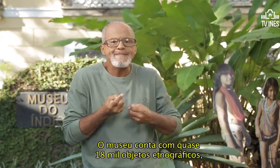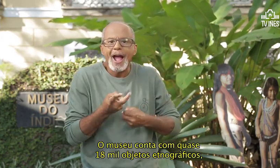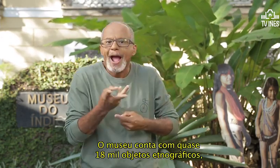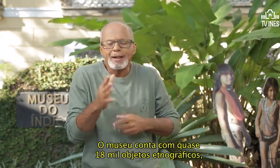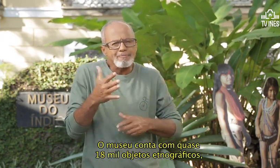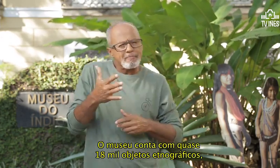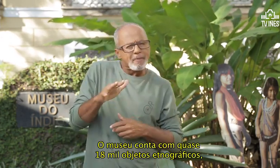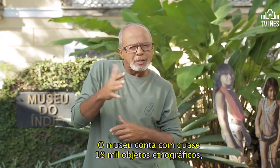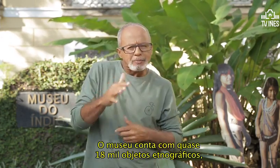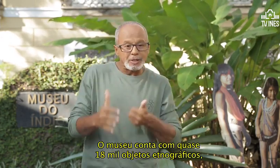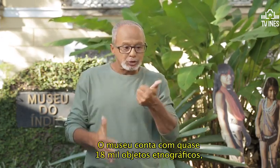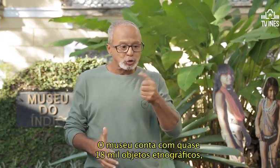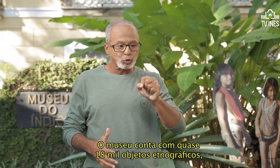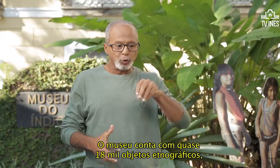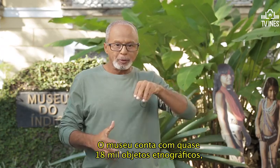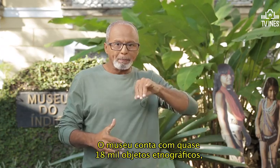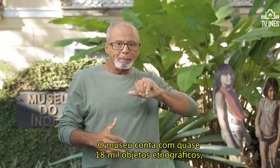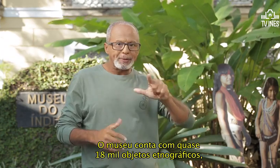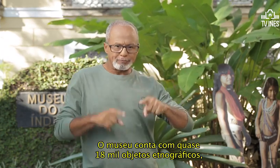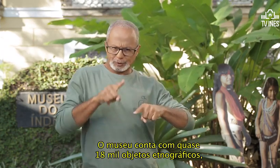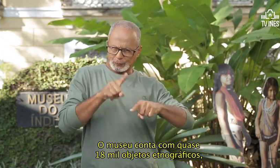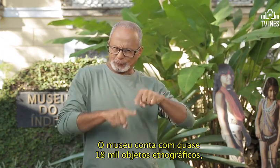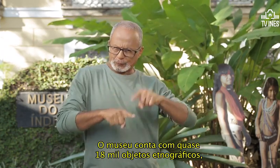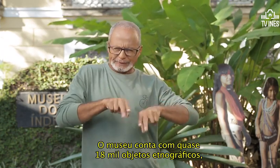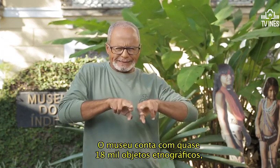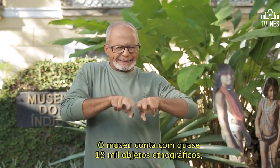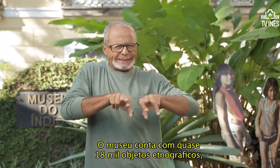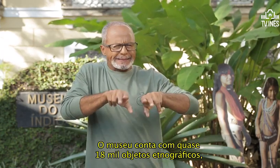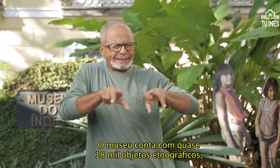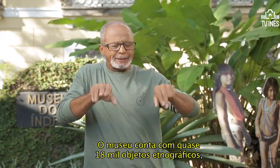com quase 18 mil objetos etnográficos,